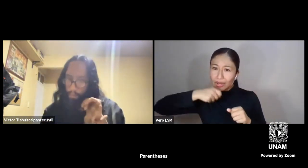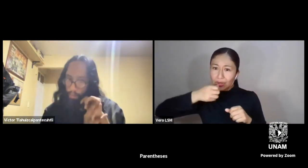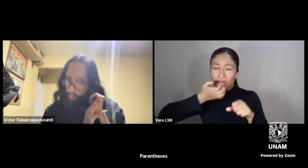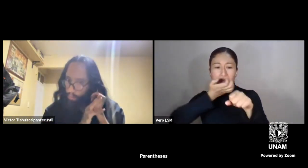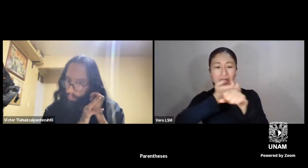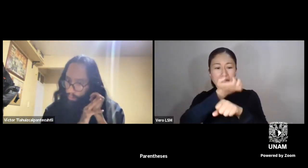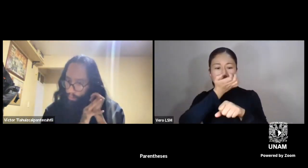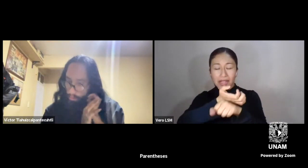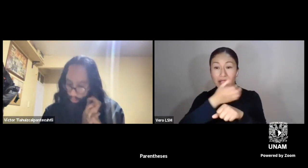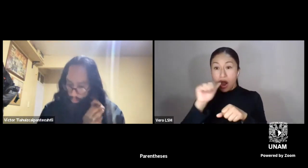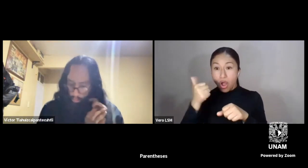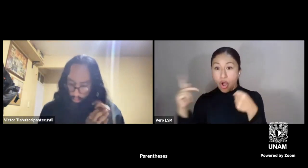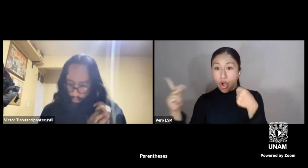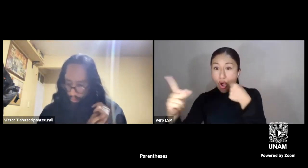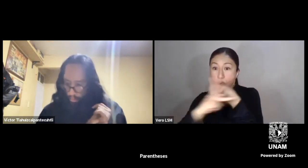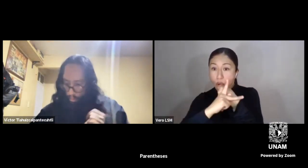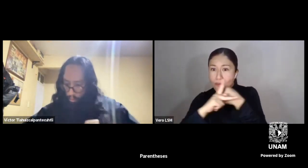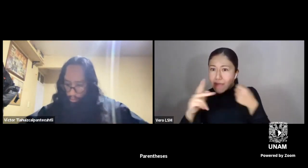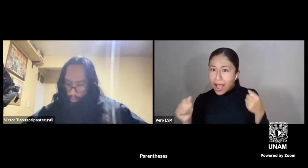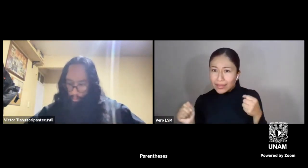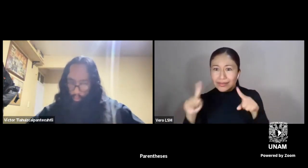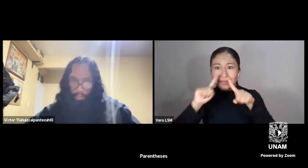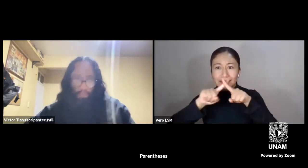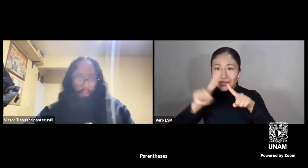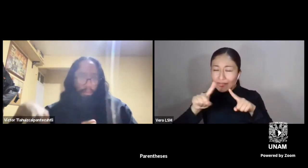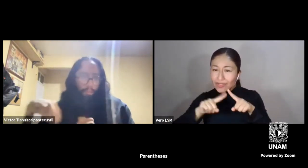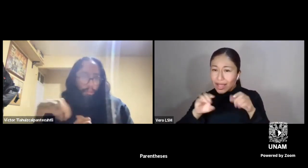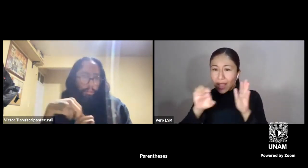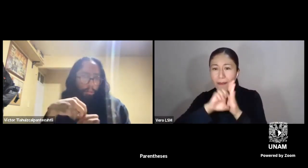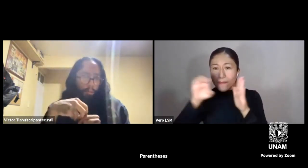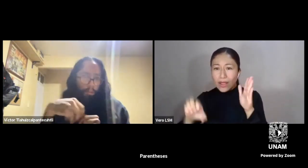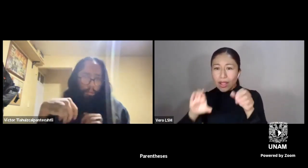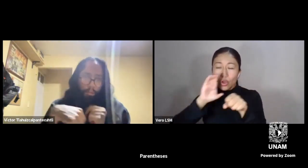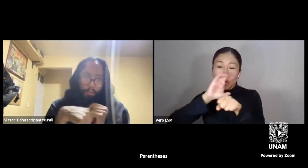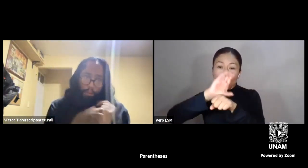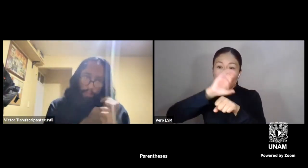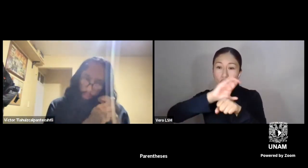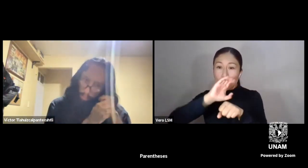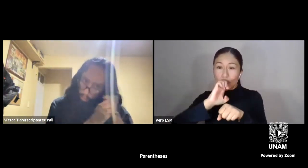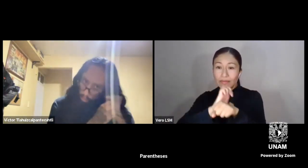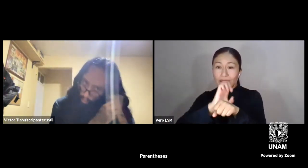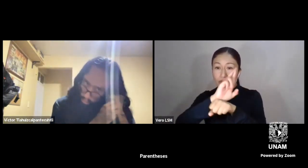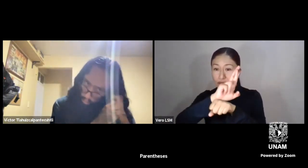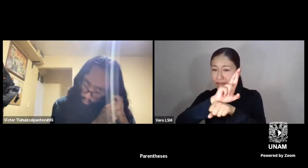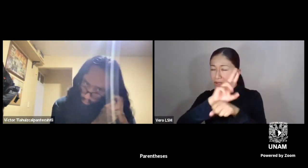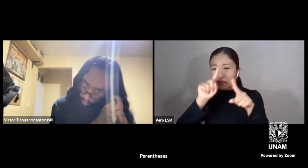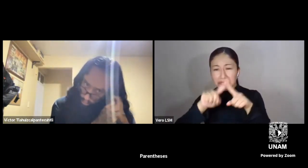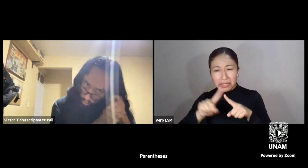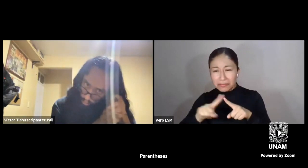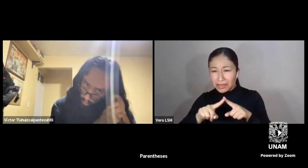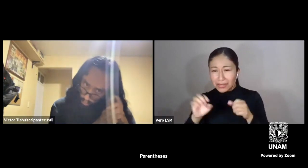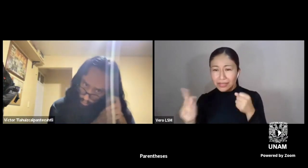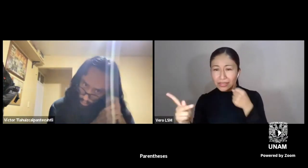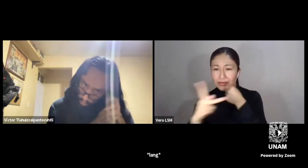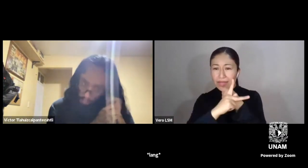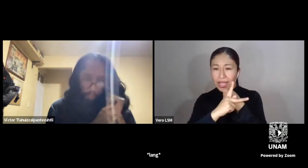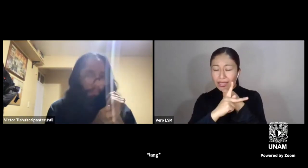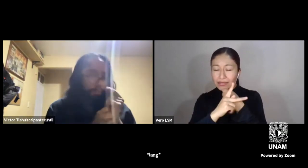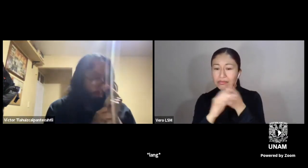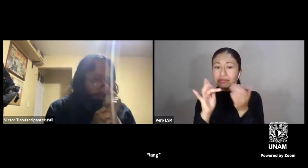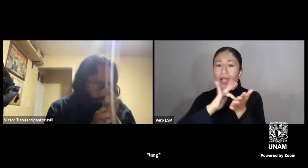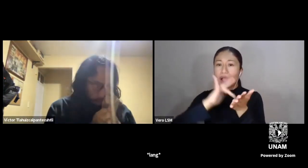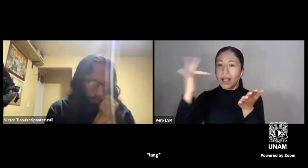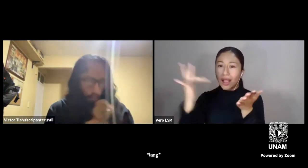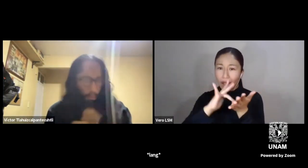Panamá, Colombia, Argentina, Ecuador, y asimismo hay muchos agradecimientos por el evento. Y